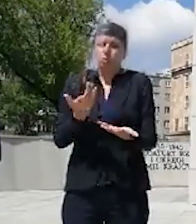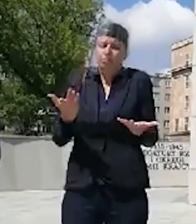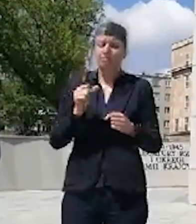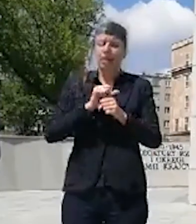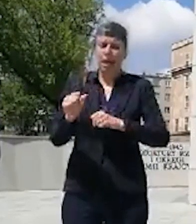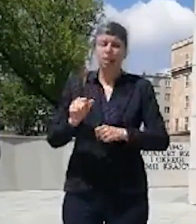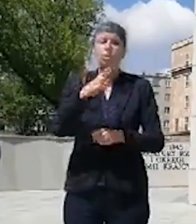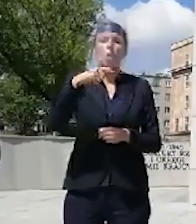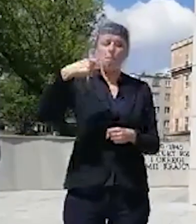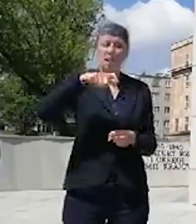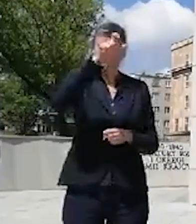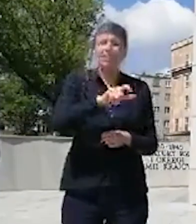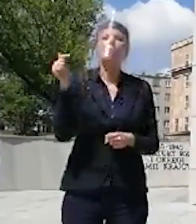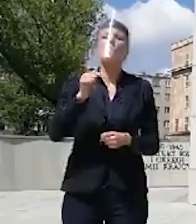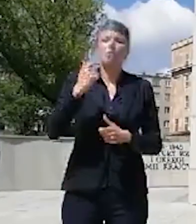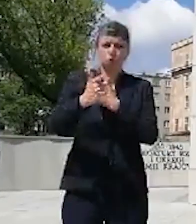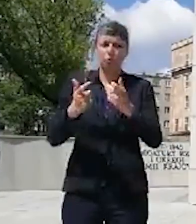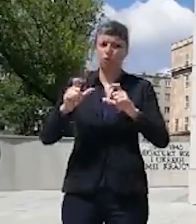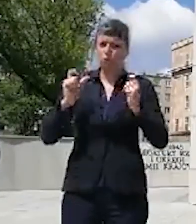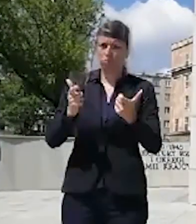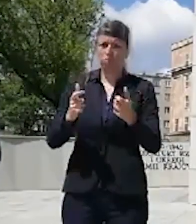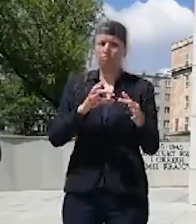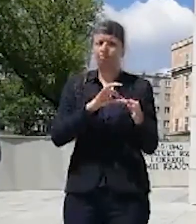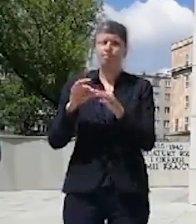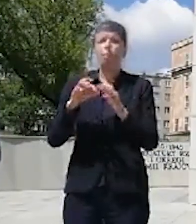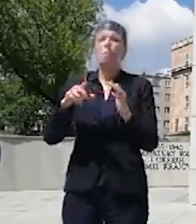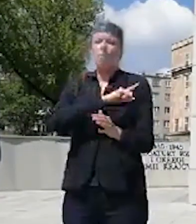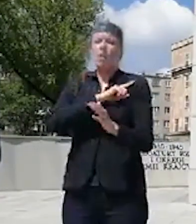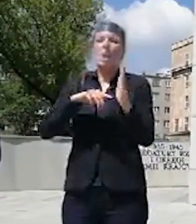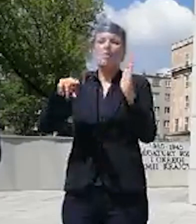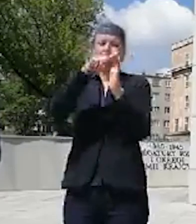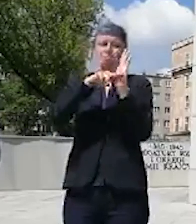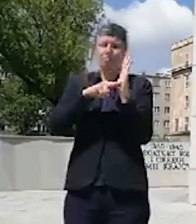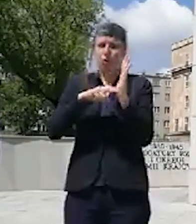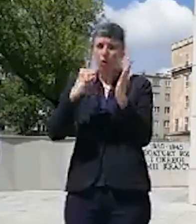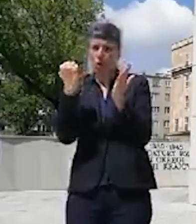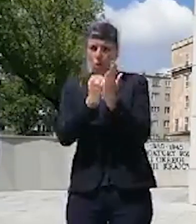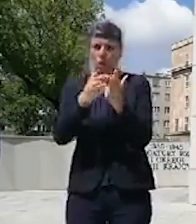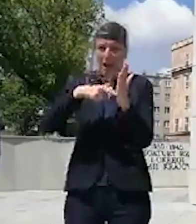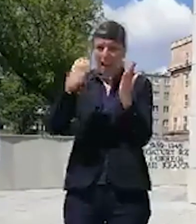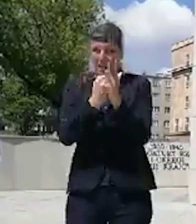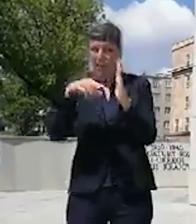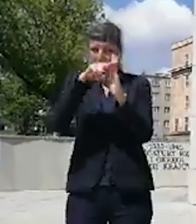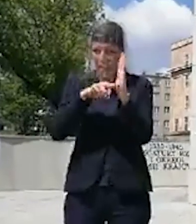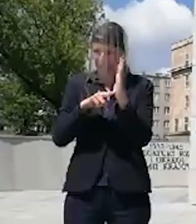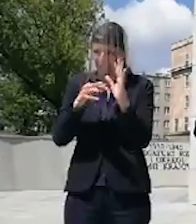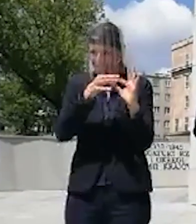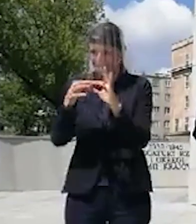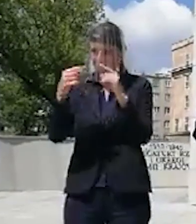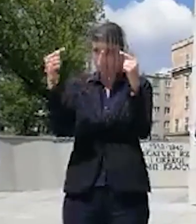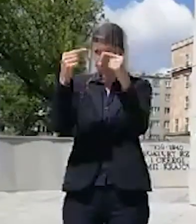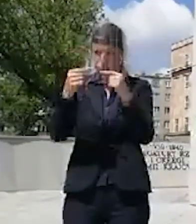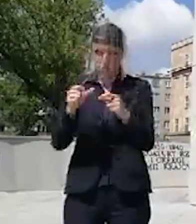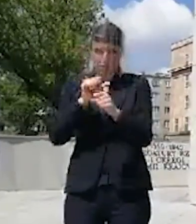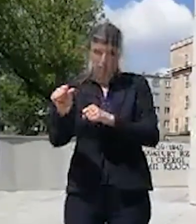ustroju w Polsce jest zbadanie zasadności, legalności tej decyzji. Mam nadzieję, że już wtedy, że tak powiem,